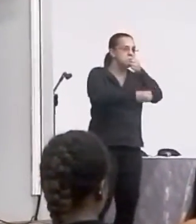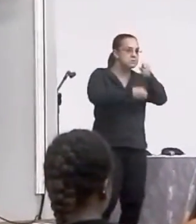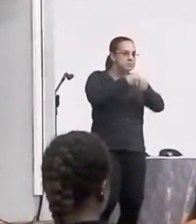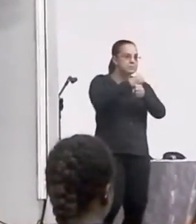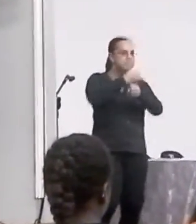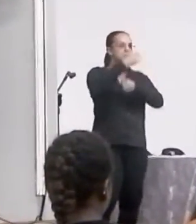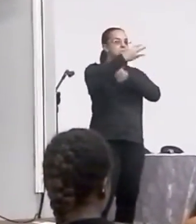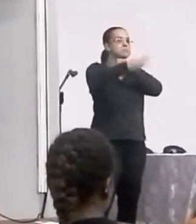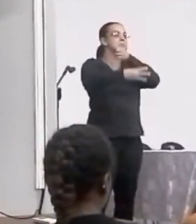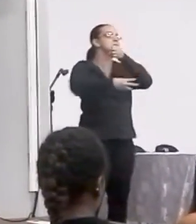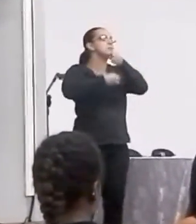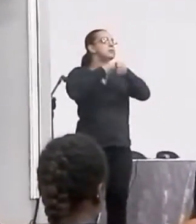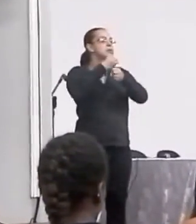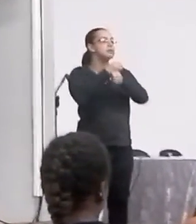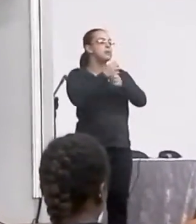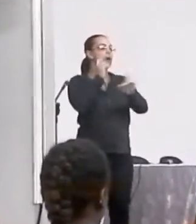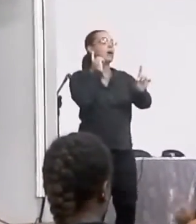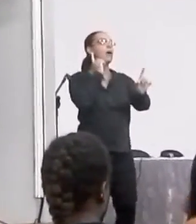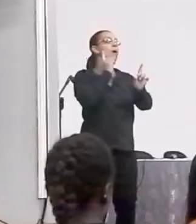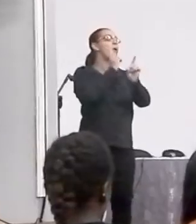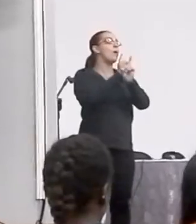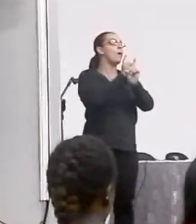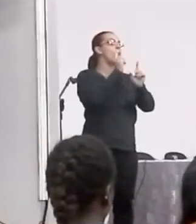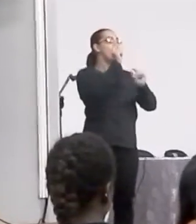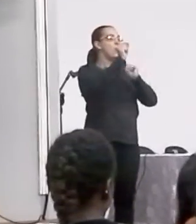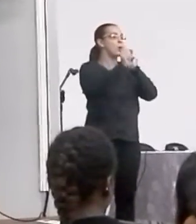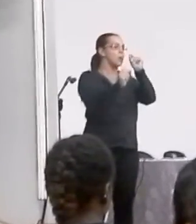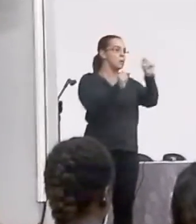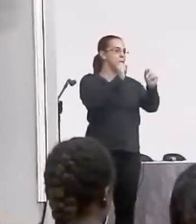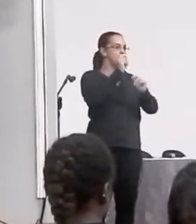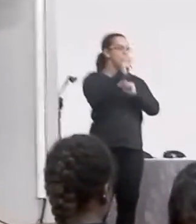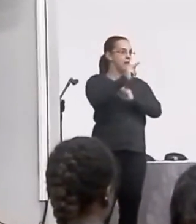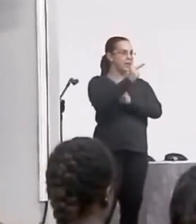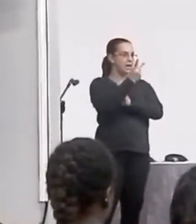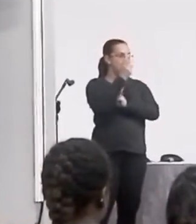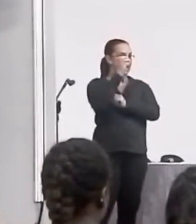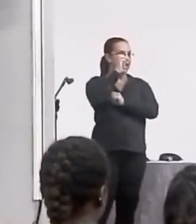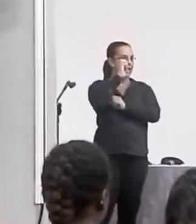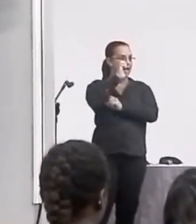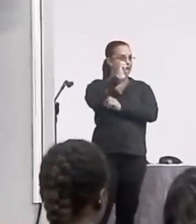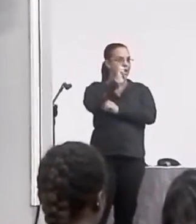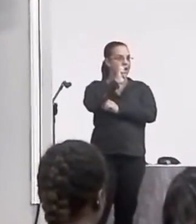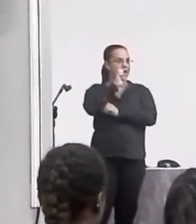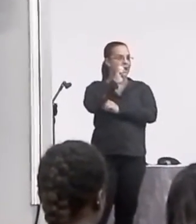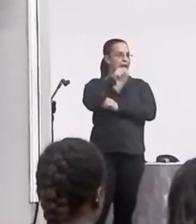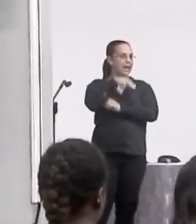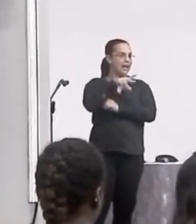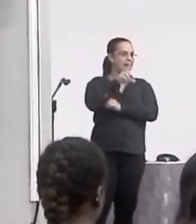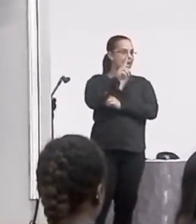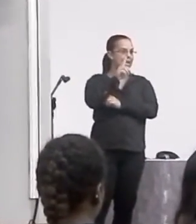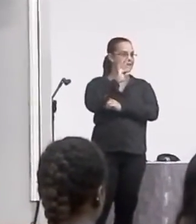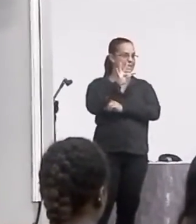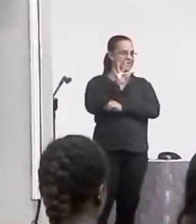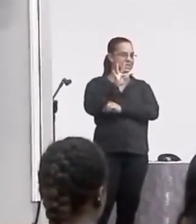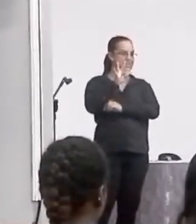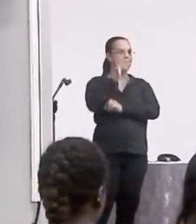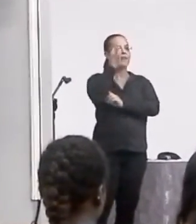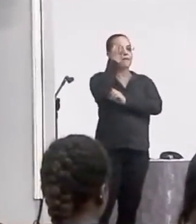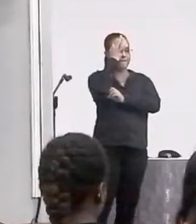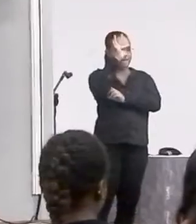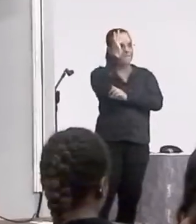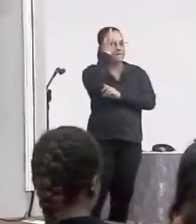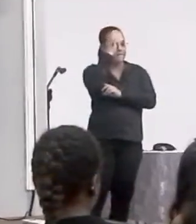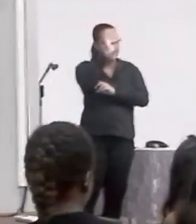o Heidegger, grande filósofo alemão, eu acho que um dos 2, 3 filósofos mais importantes do século XX foi